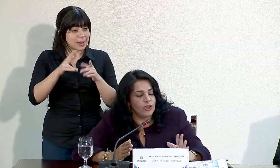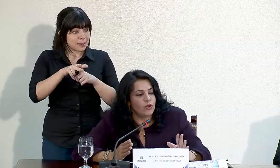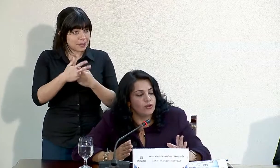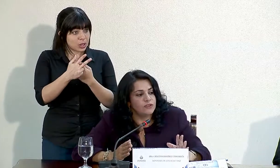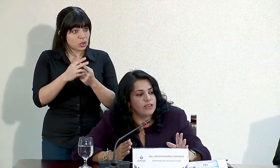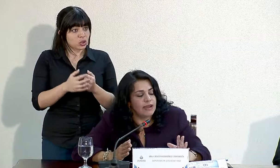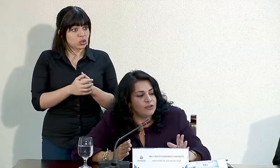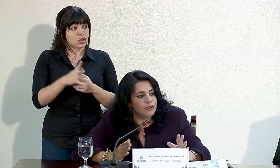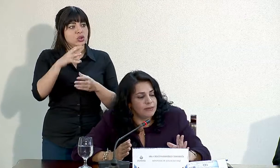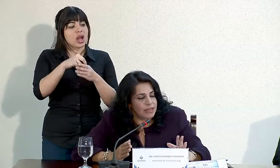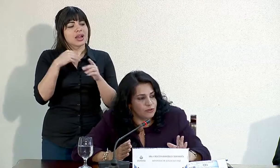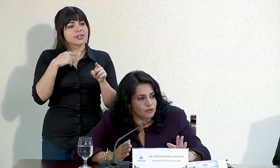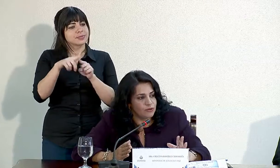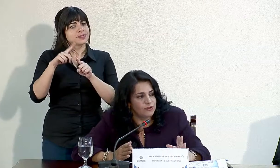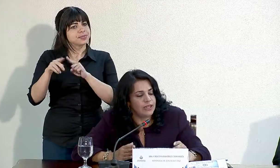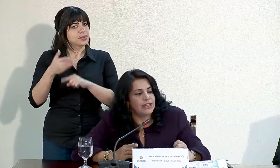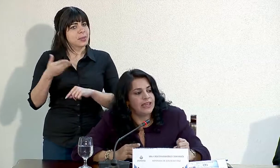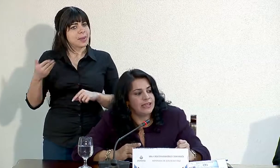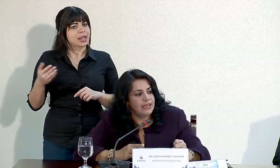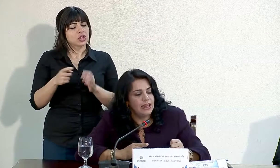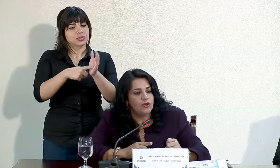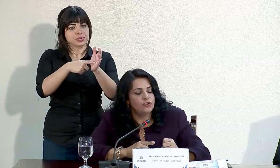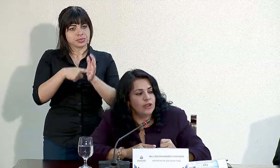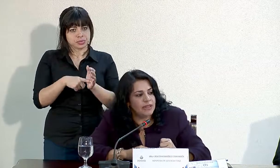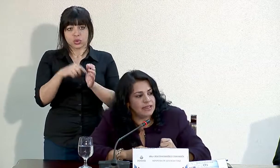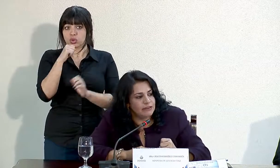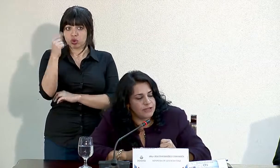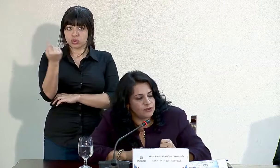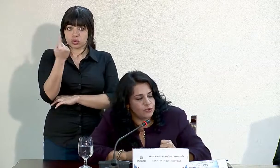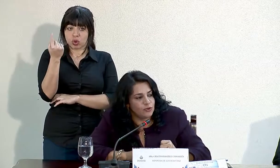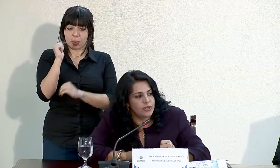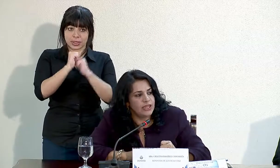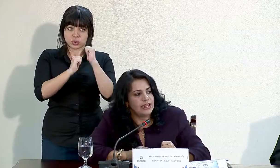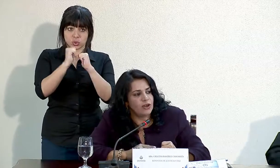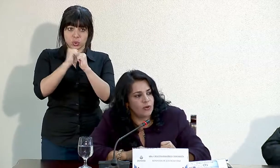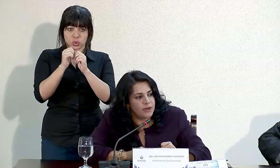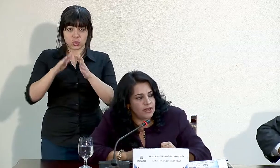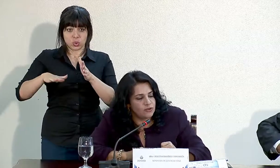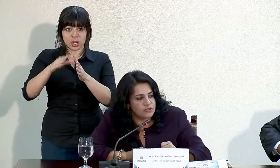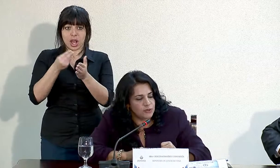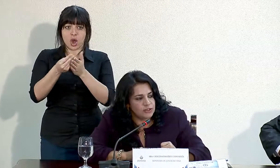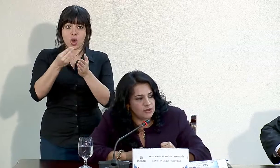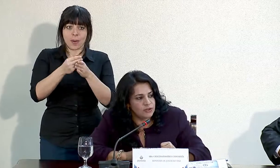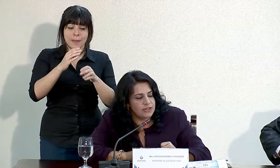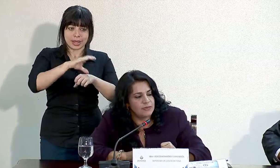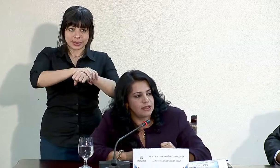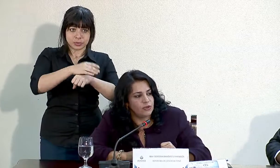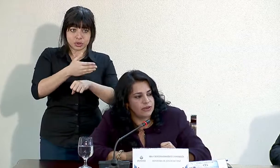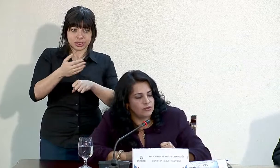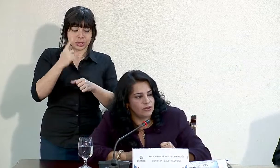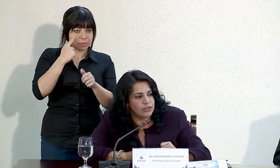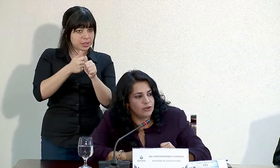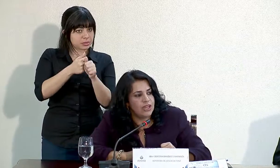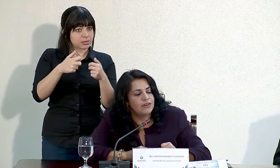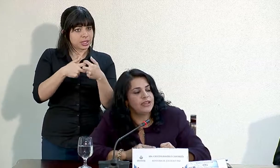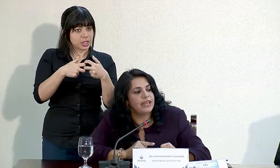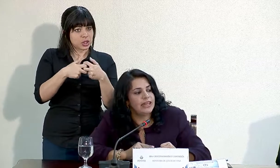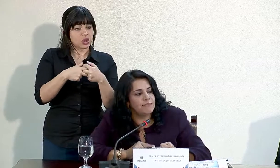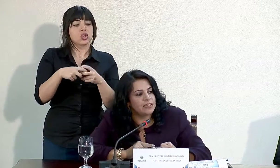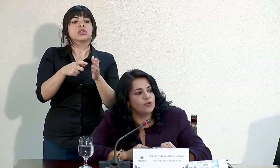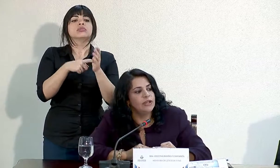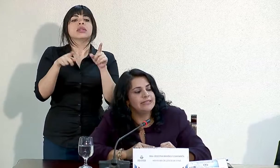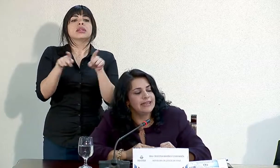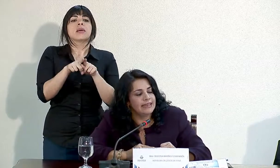piloto consta de varios elementos. Requiere no solamente la infraestructura y la compra de los dispositivos de seguimiento electrónico,